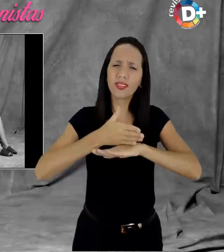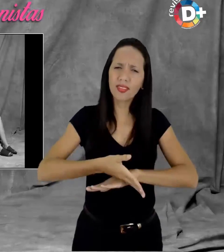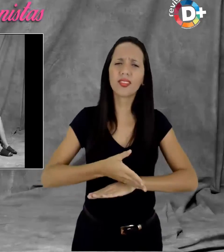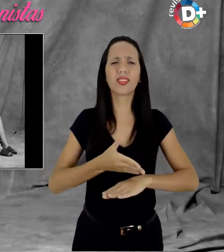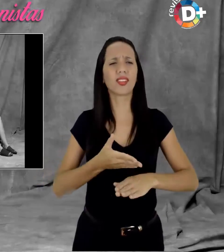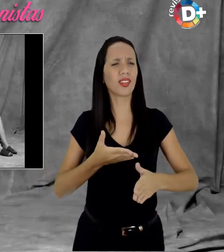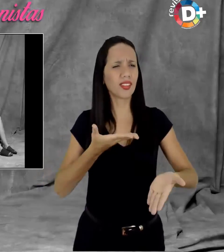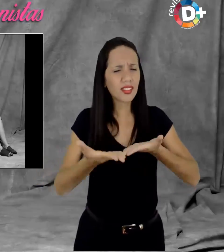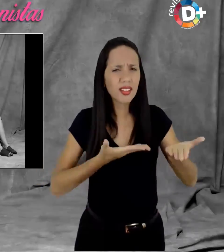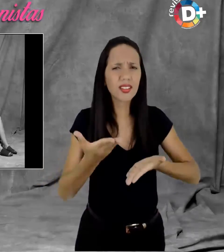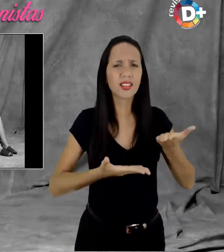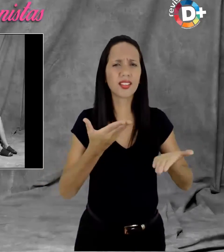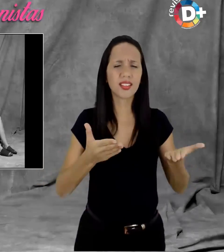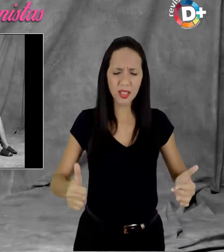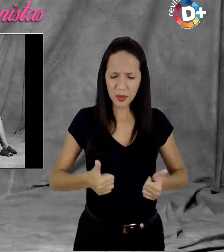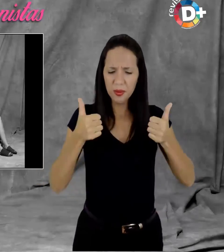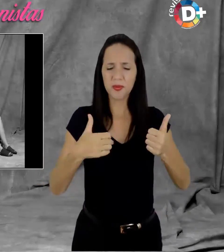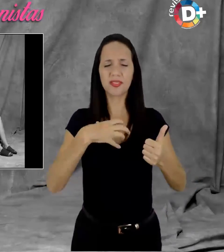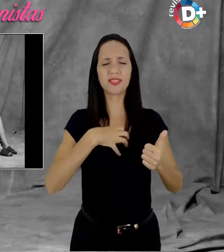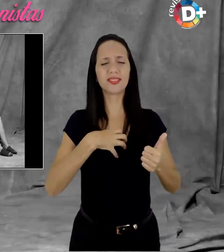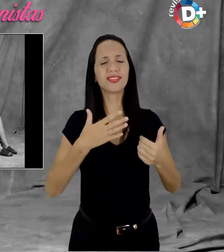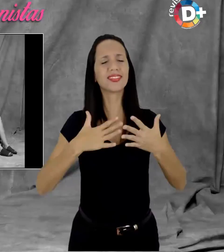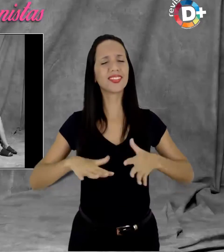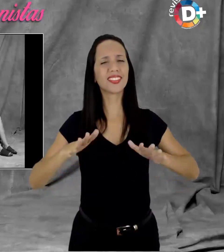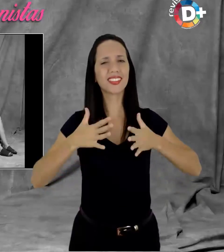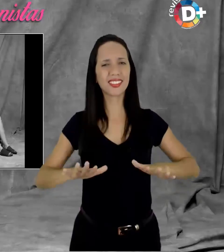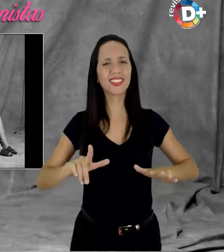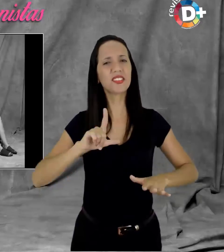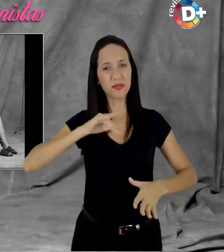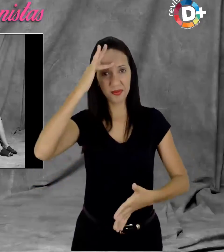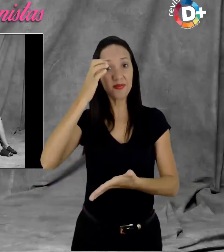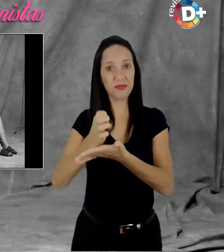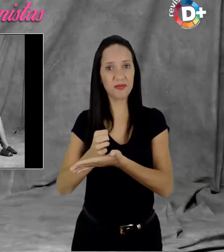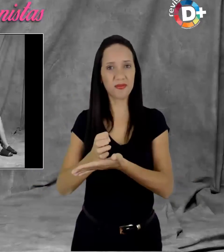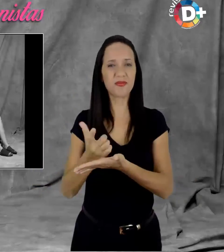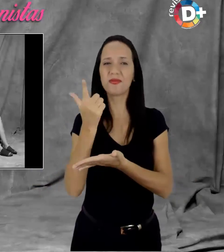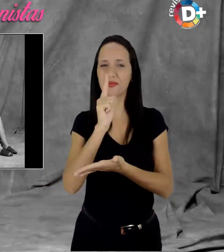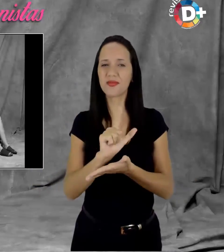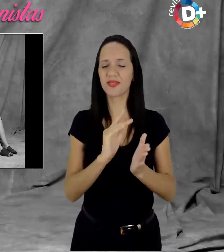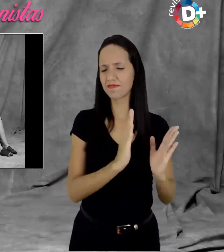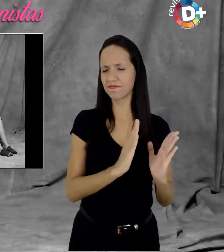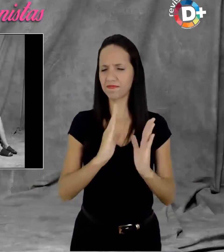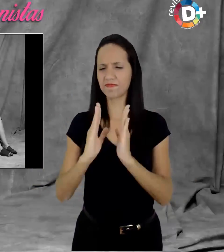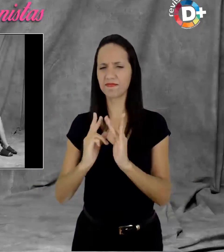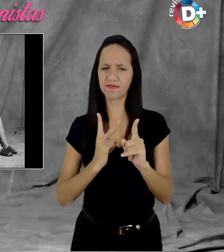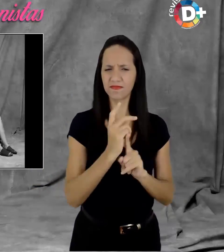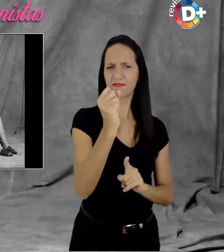Procurei várias terapias alternativas para eu me sentir mais tranquila. Tive fé. Passei por